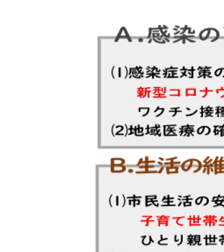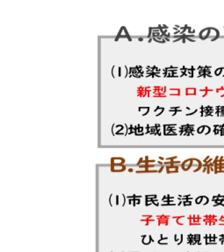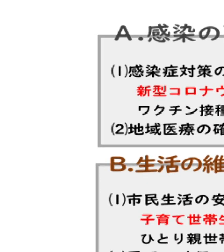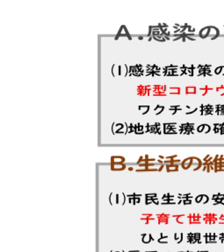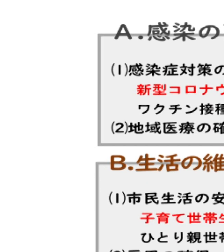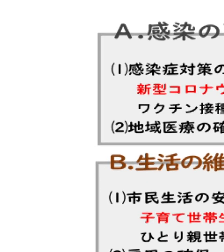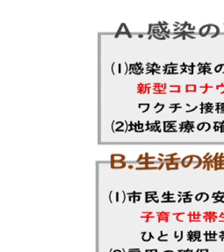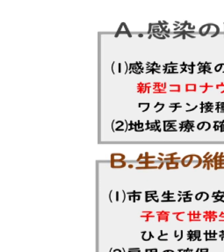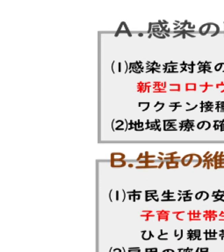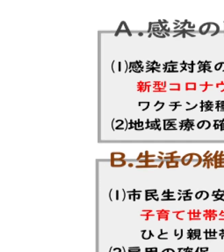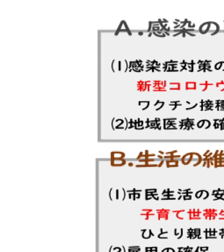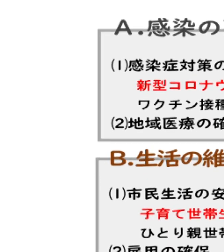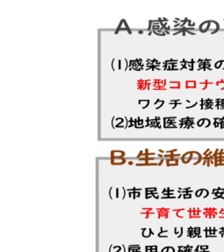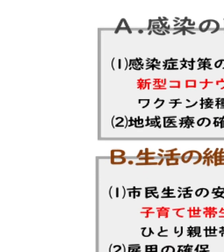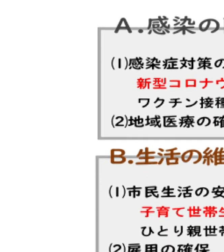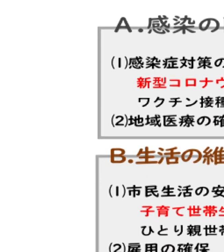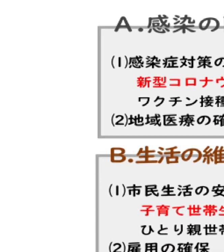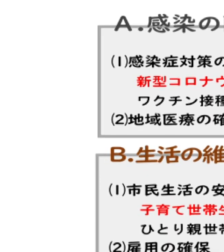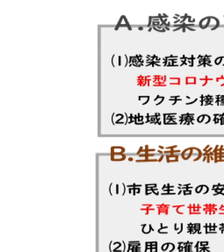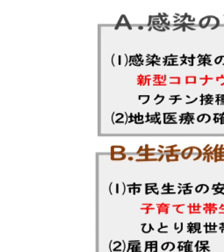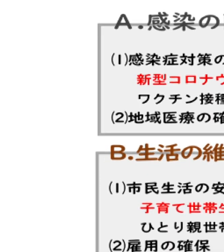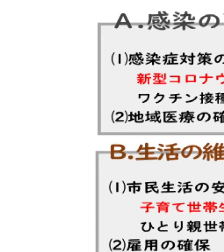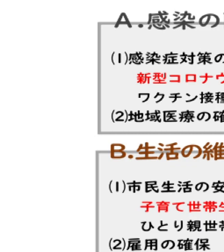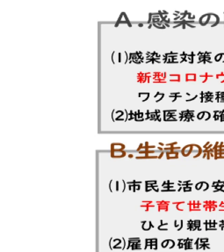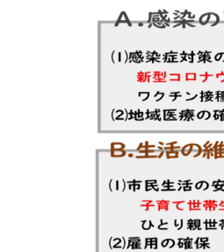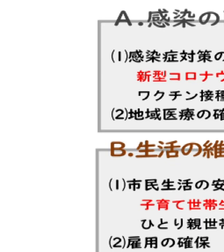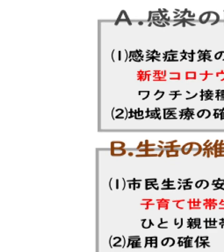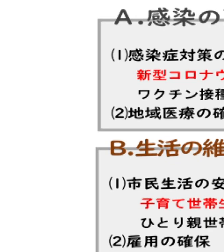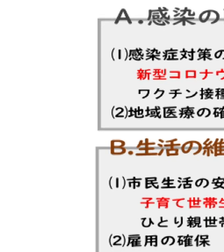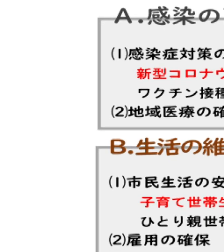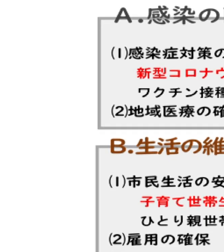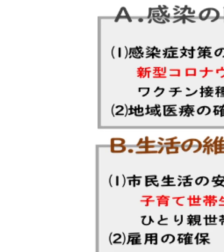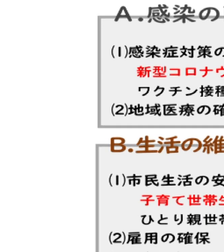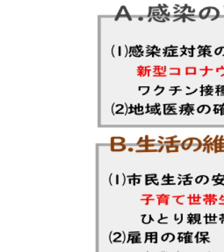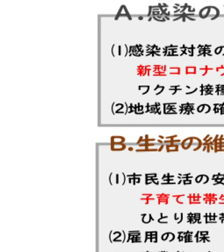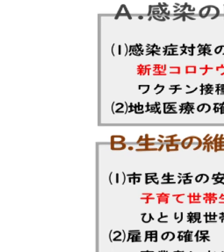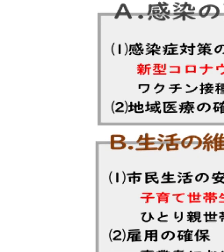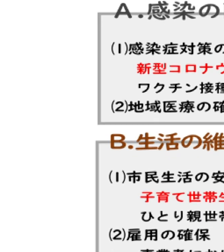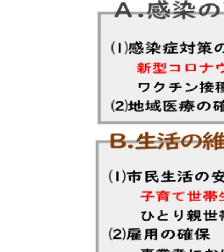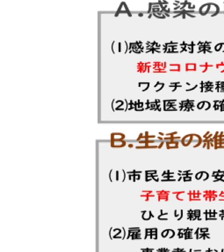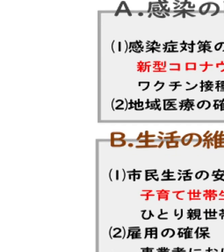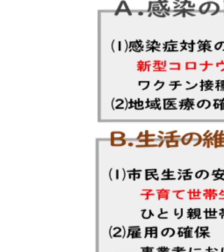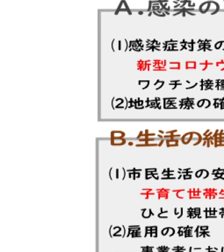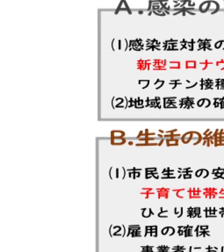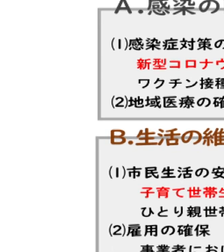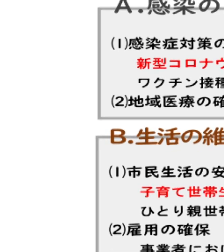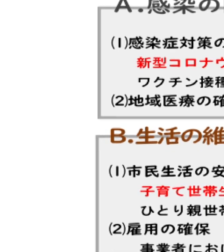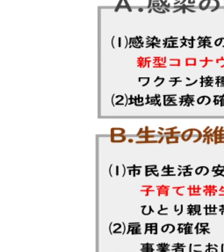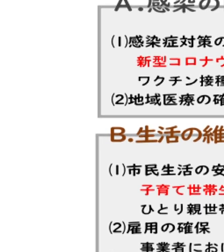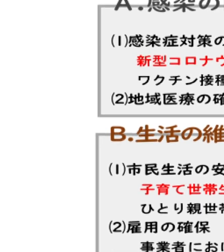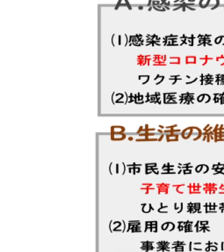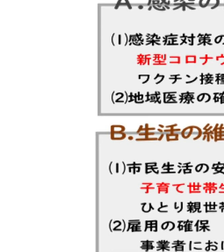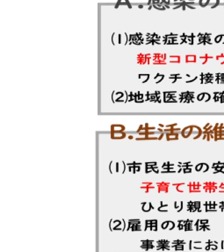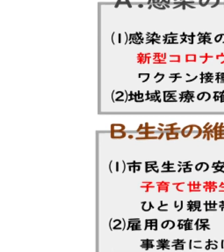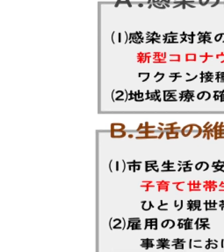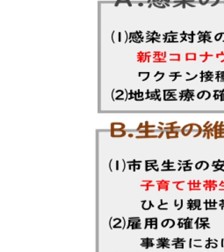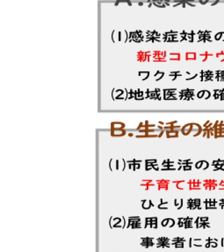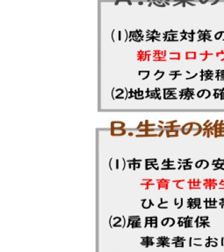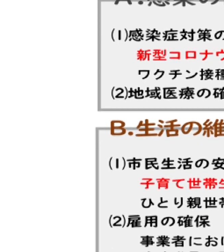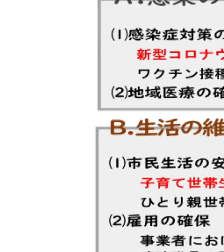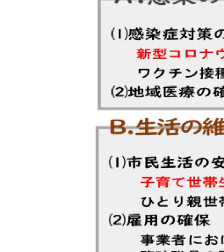にを受ける適用戦略に重点を置きましてa のこの感染防止へ